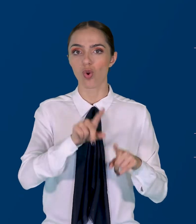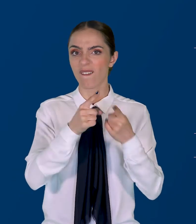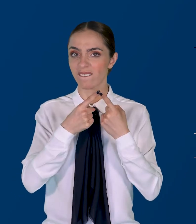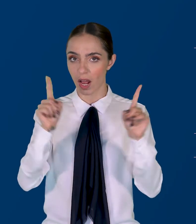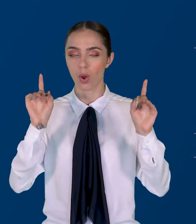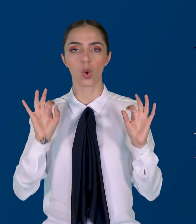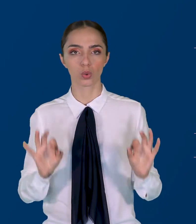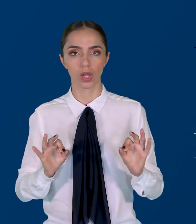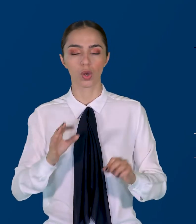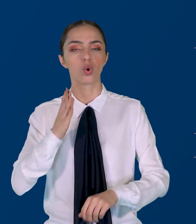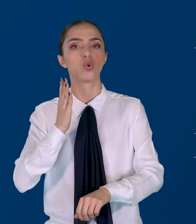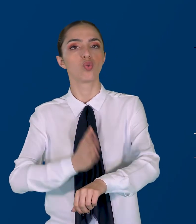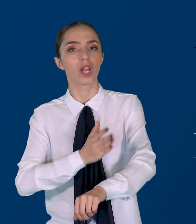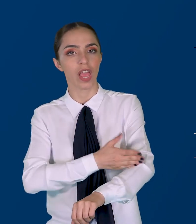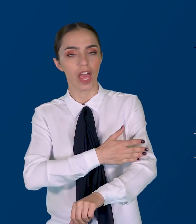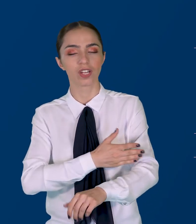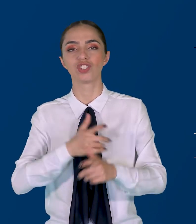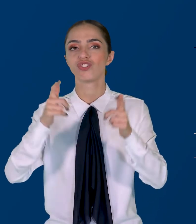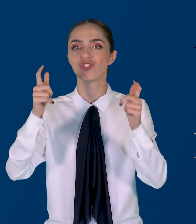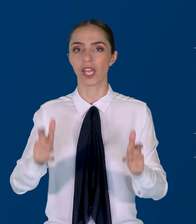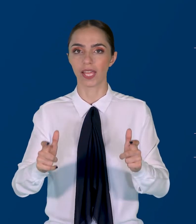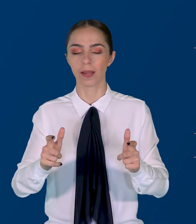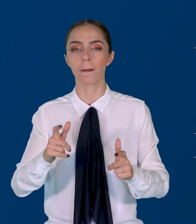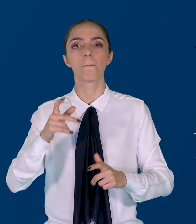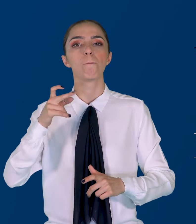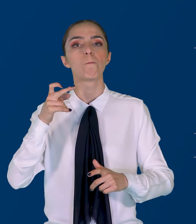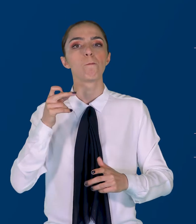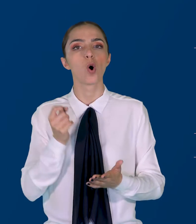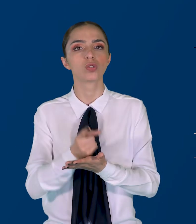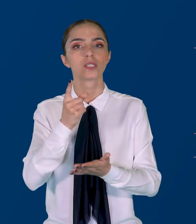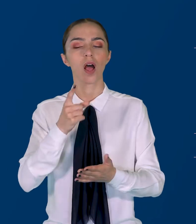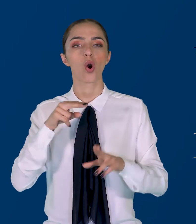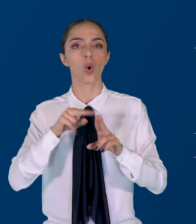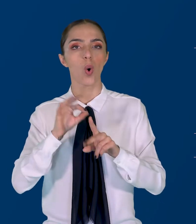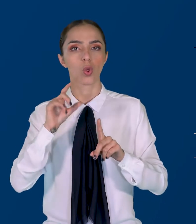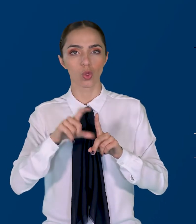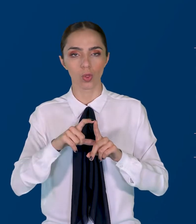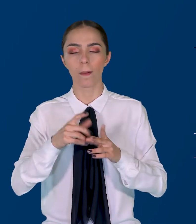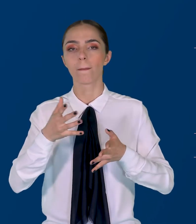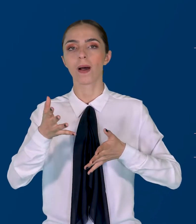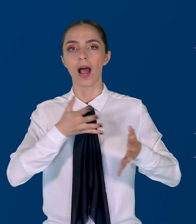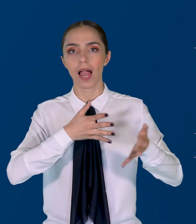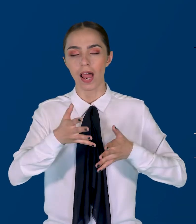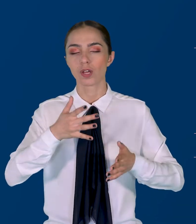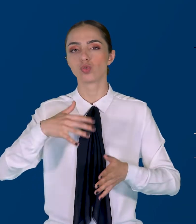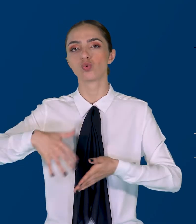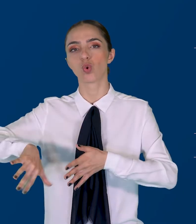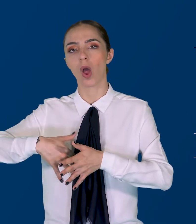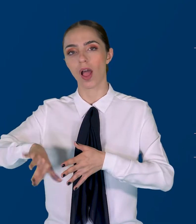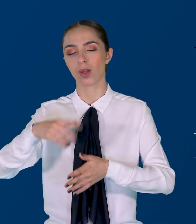Ülke, şehir, posta kodu, mahalle, sokak no. 11. Sunulacak